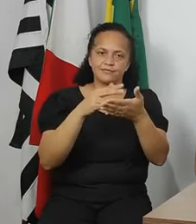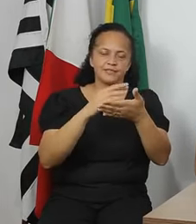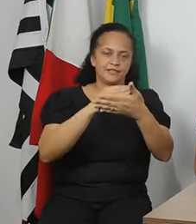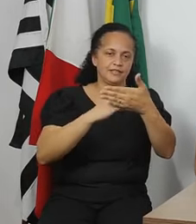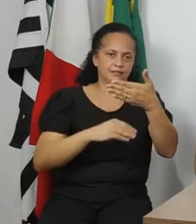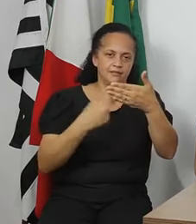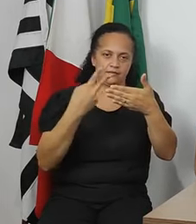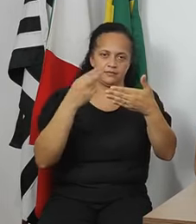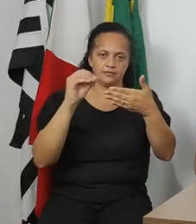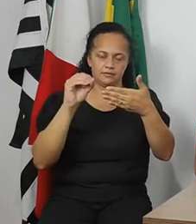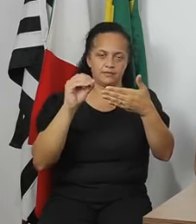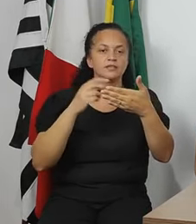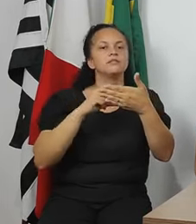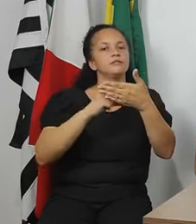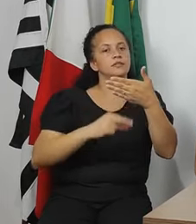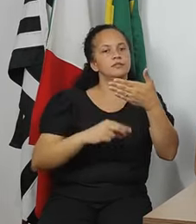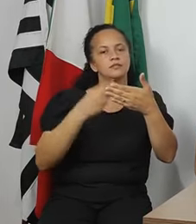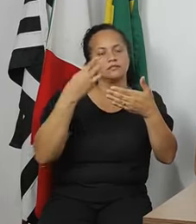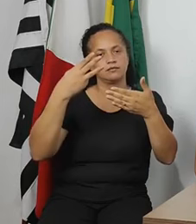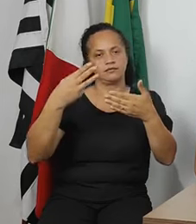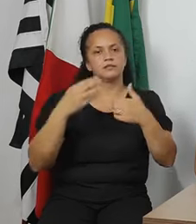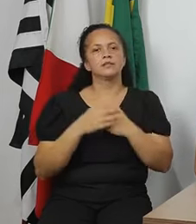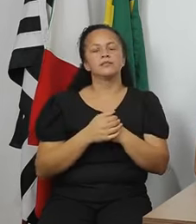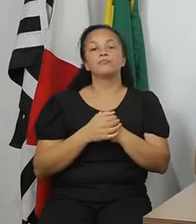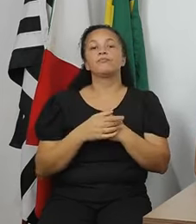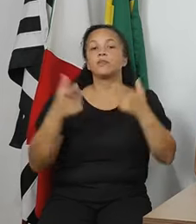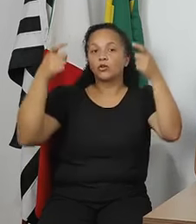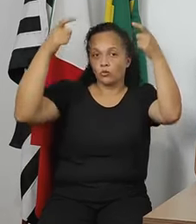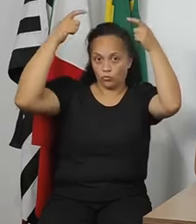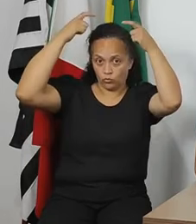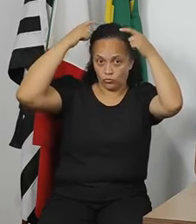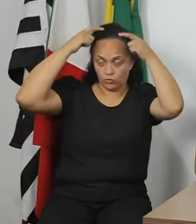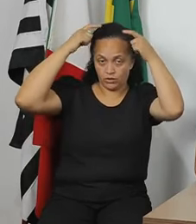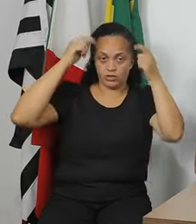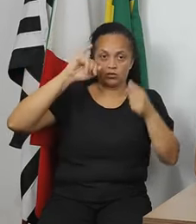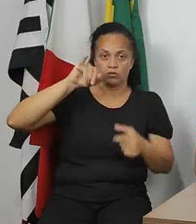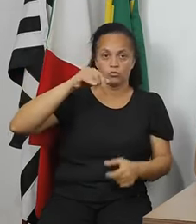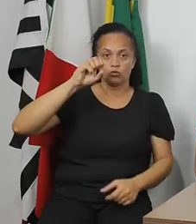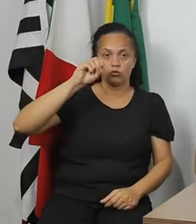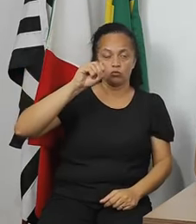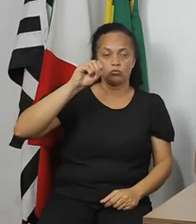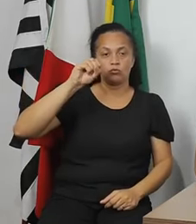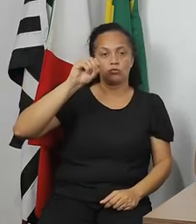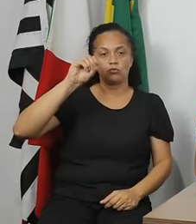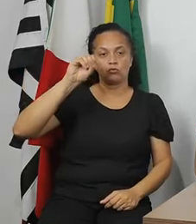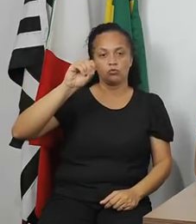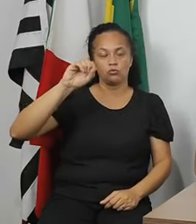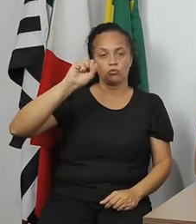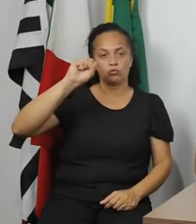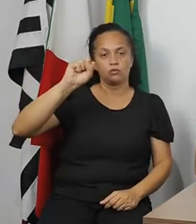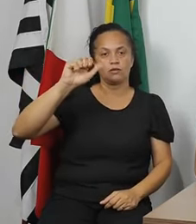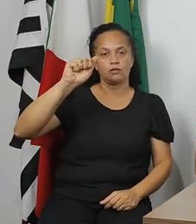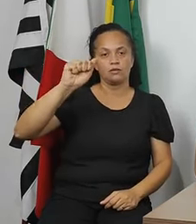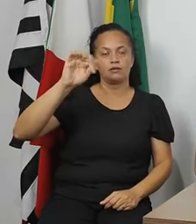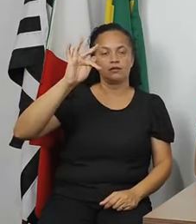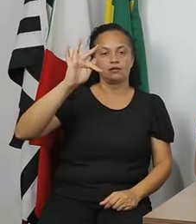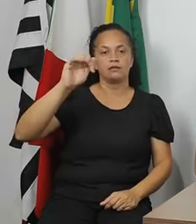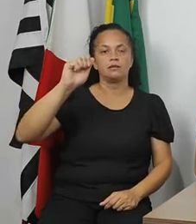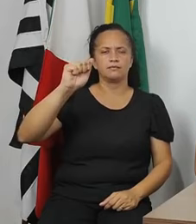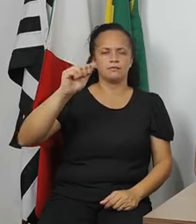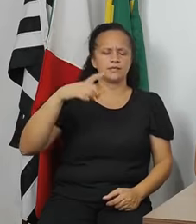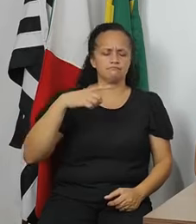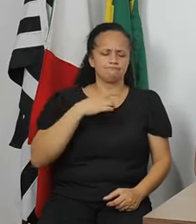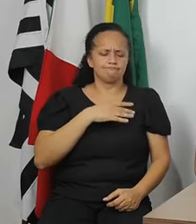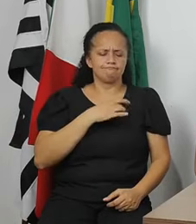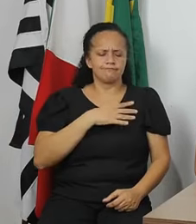um grande medo e decidiu buscar do Senhor, e convocou um jejum nacional